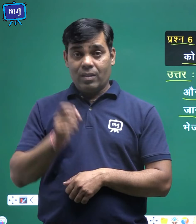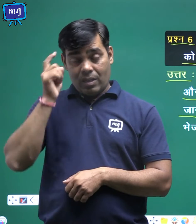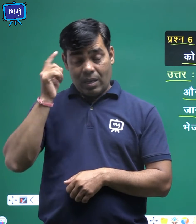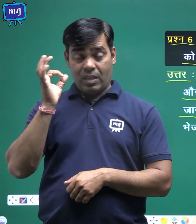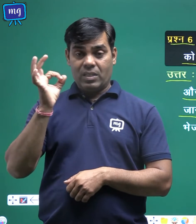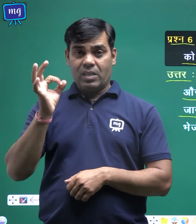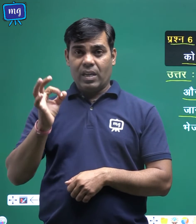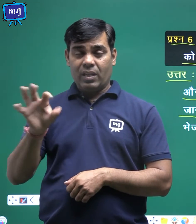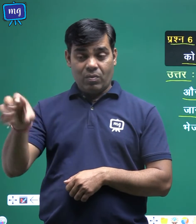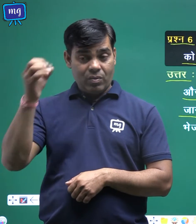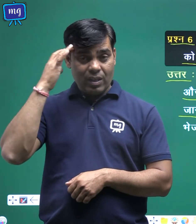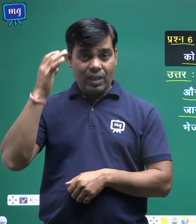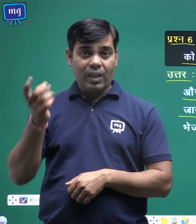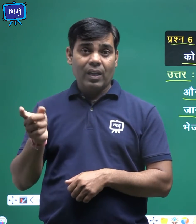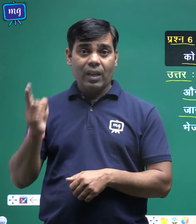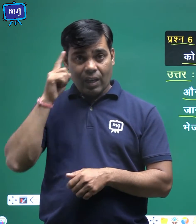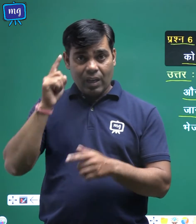चतुराई जानने के लिए